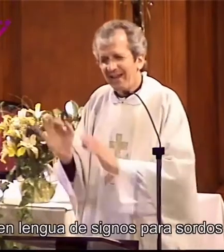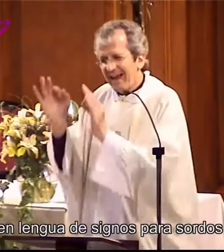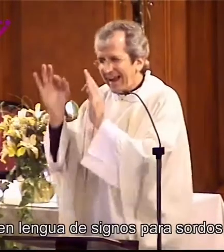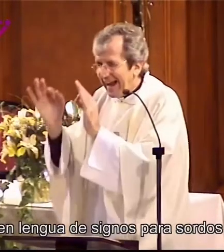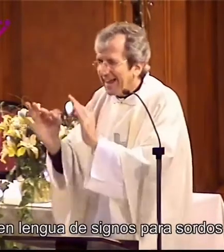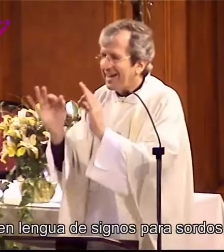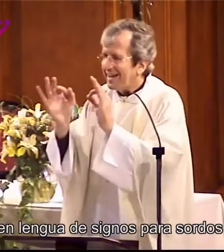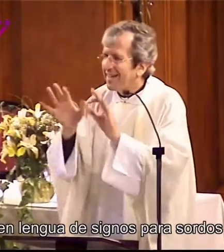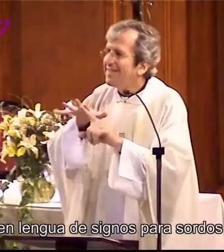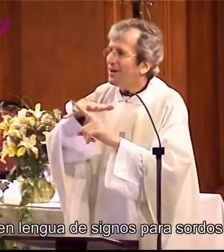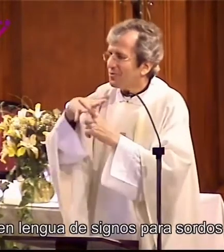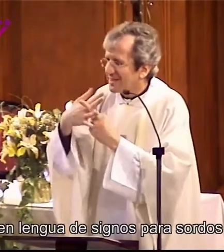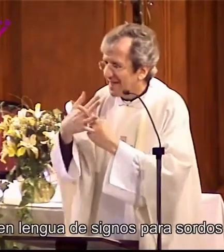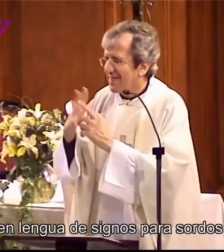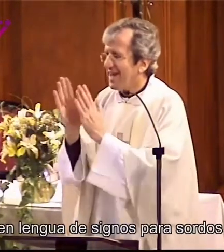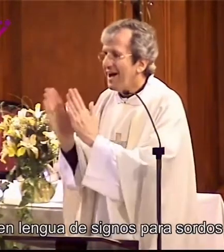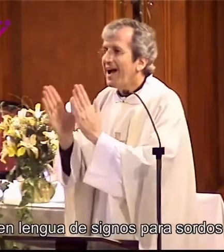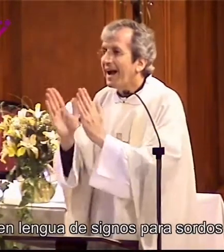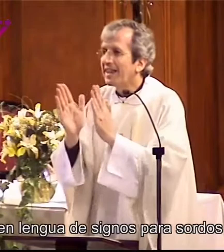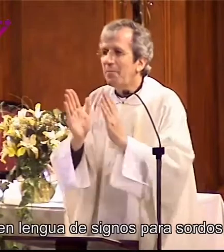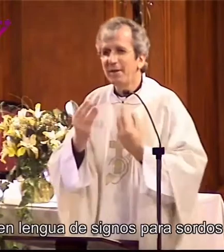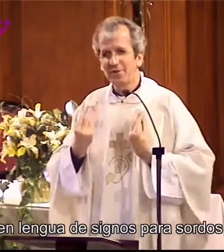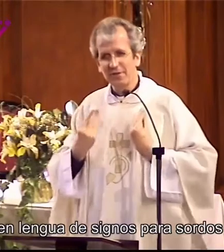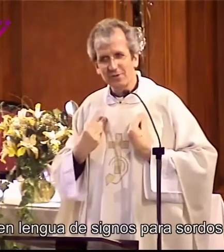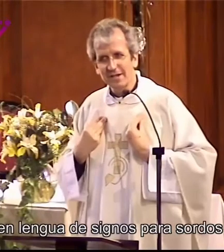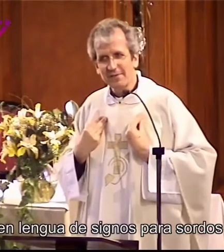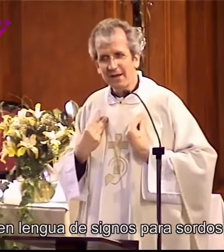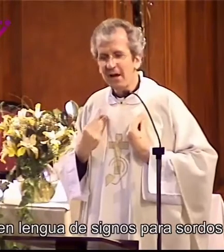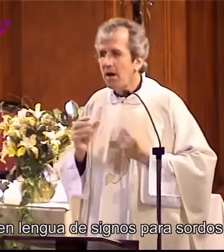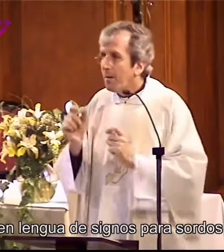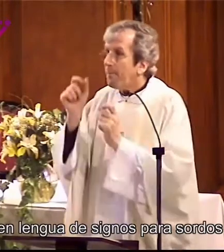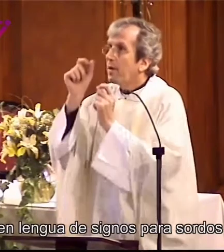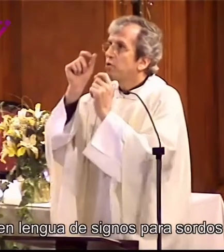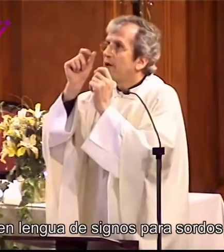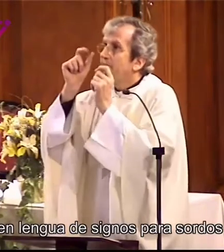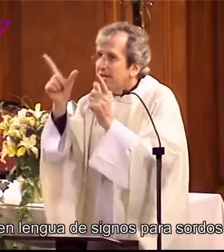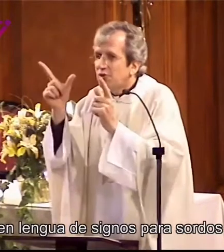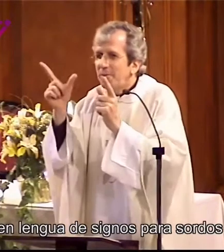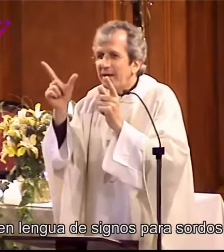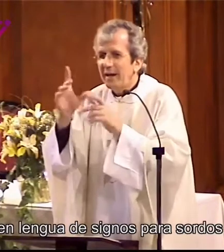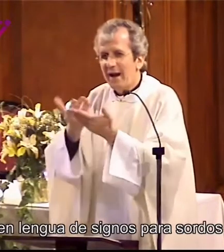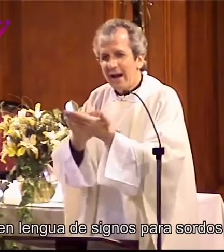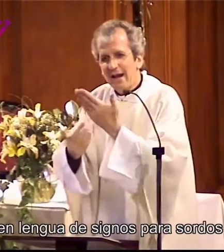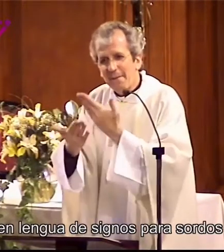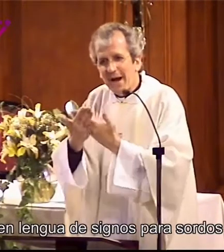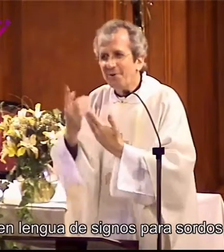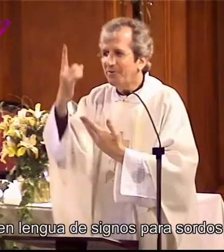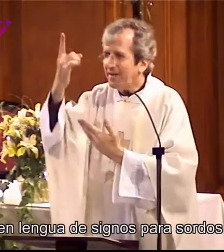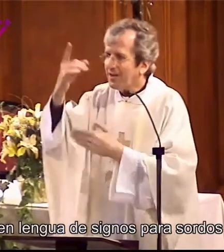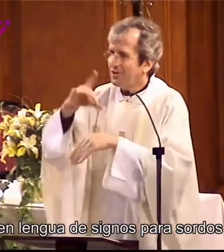Cada circunstancia, cada momento de nuestra vida podemos descubrir la mano de Dios